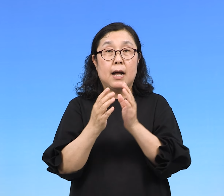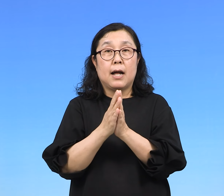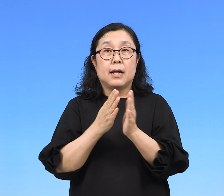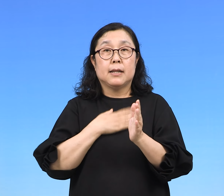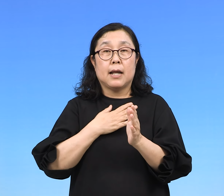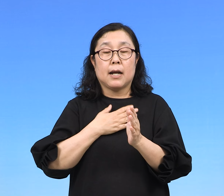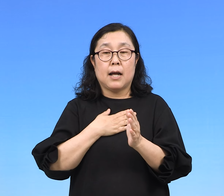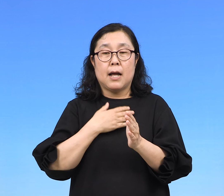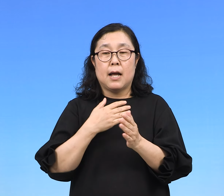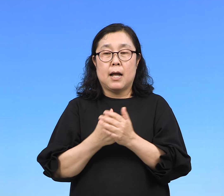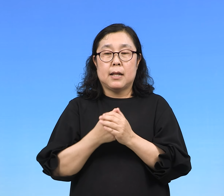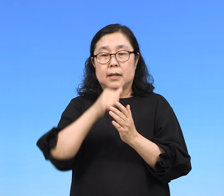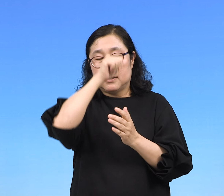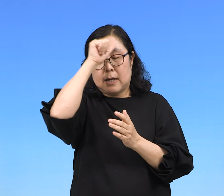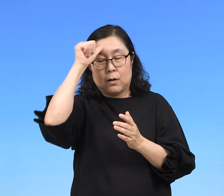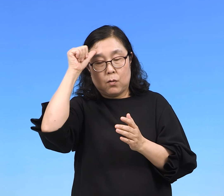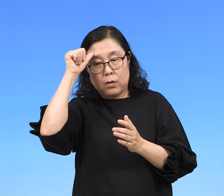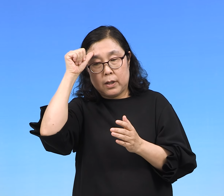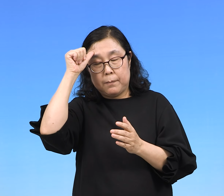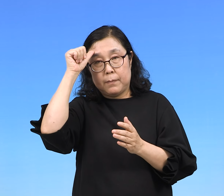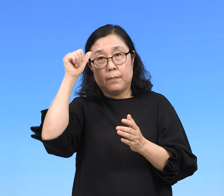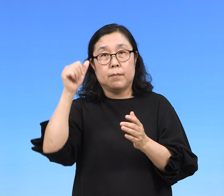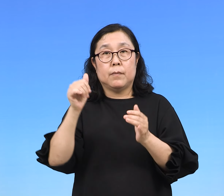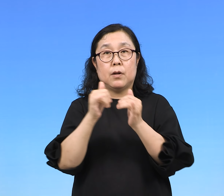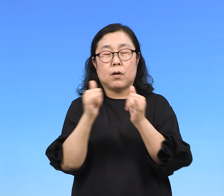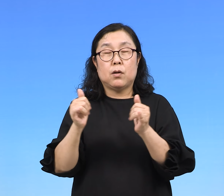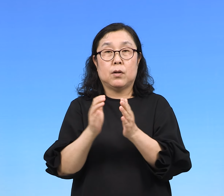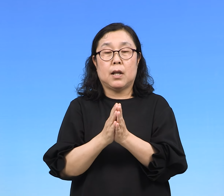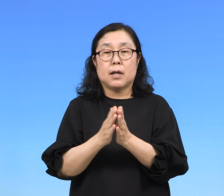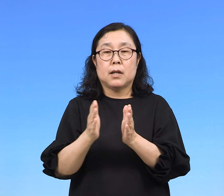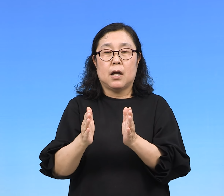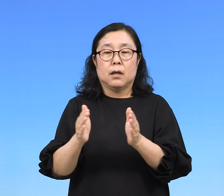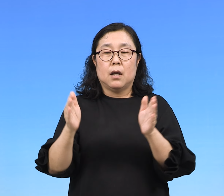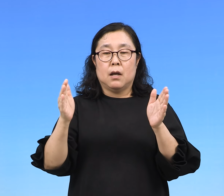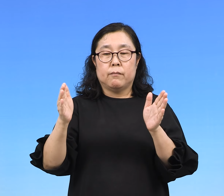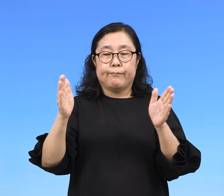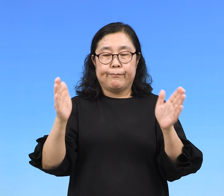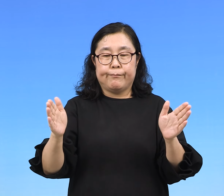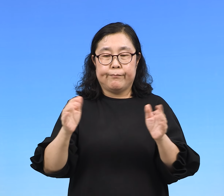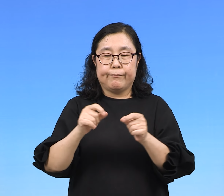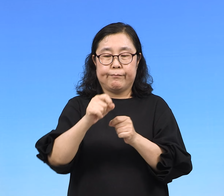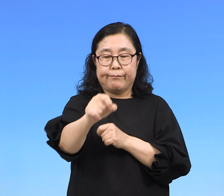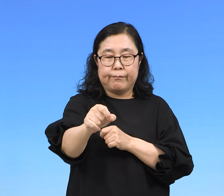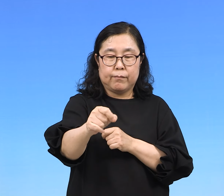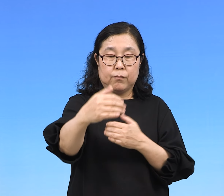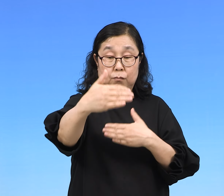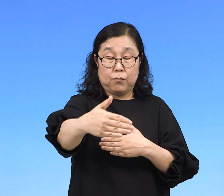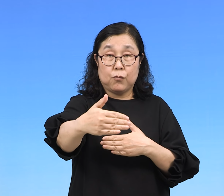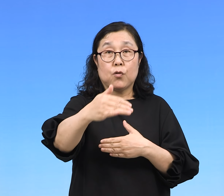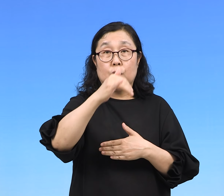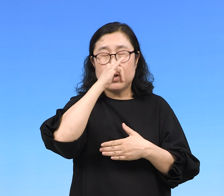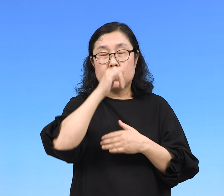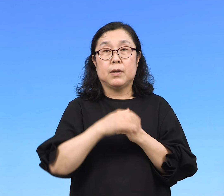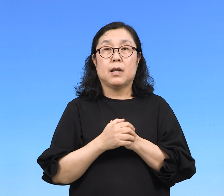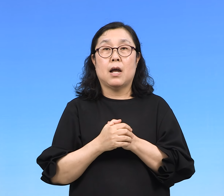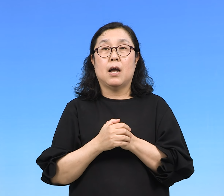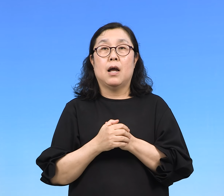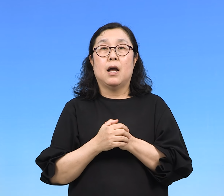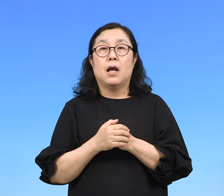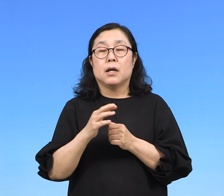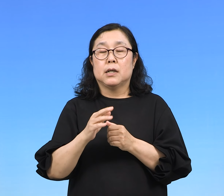아니고요. 당회 장로님들하고도 어느 정도 거리를 두고 친하지 않습니다. 왜? 그 열 몇